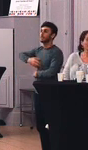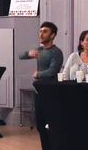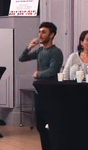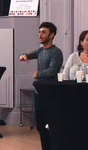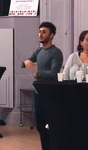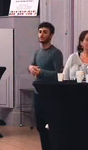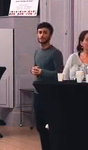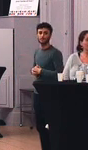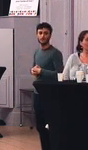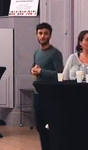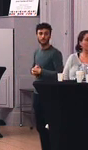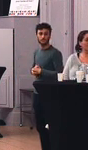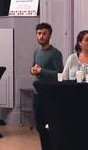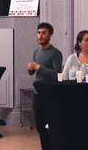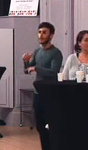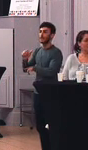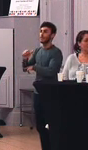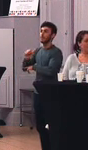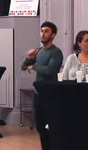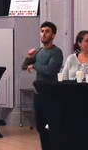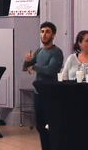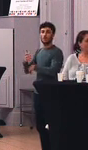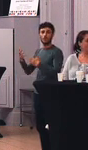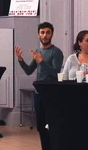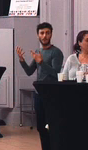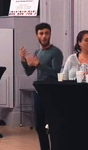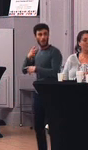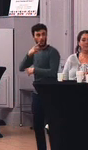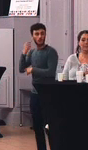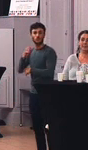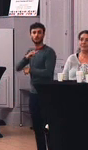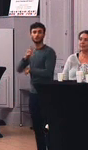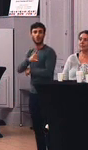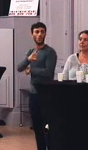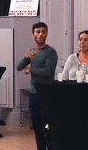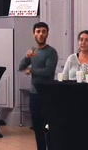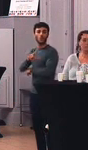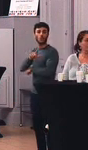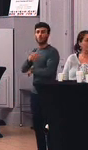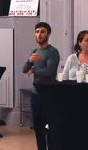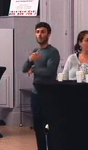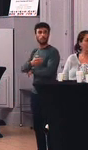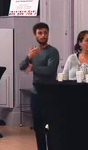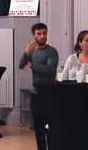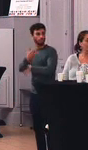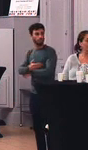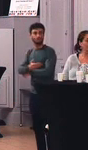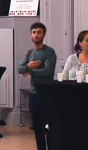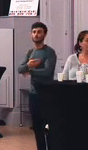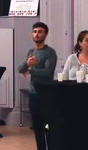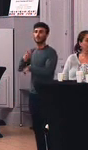commencer par vous Jean-Luc Leguet puisque je l'ai dit direction